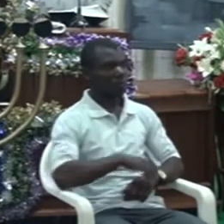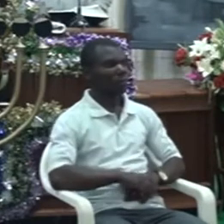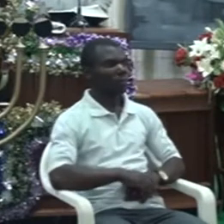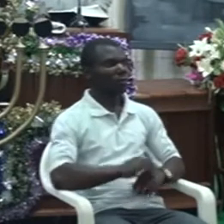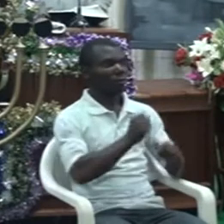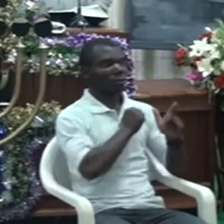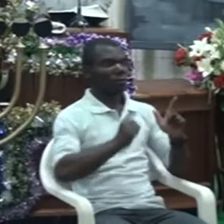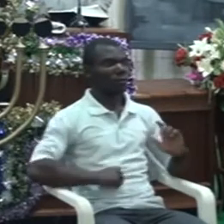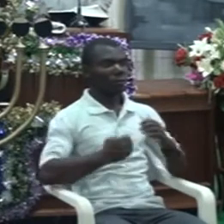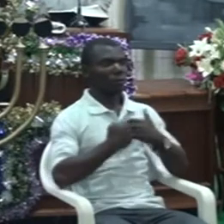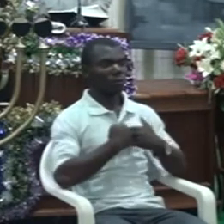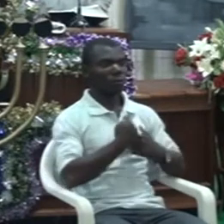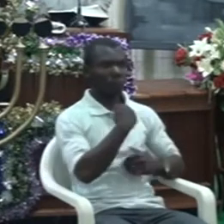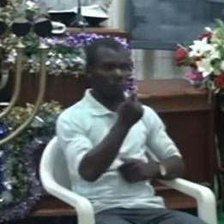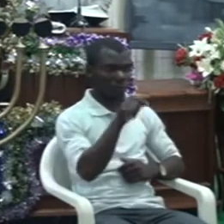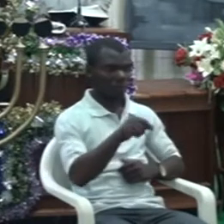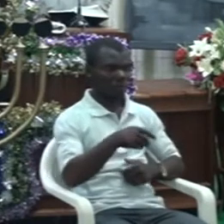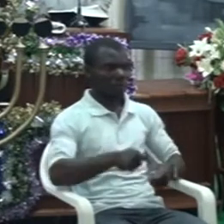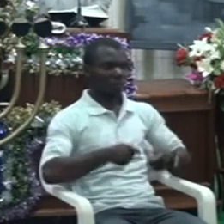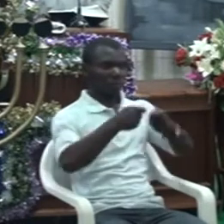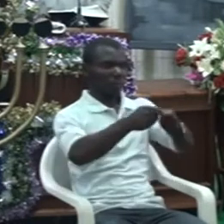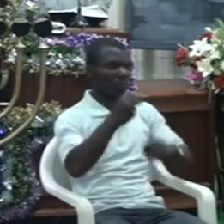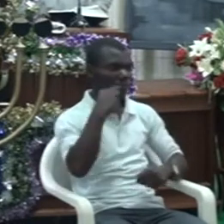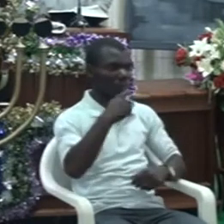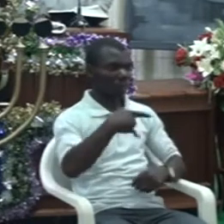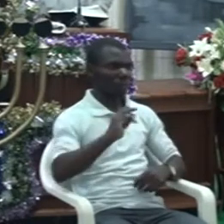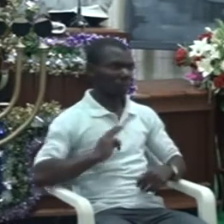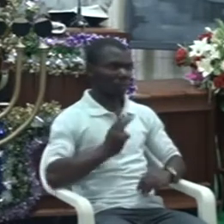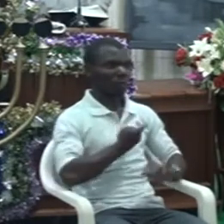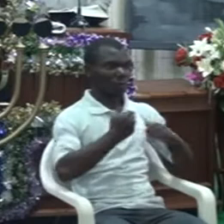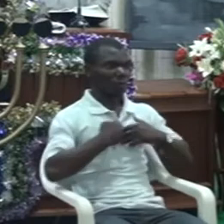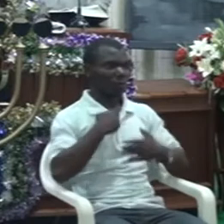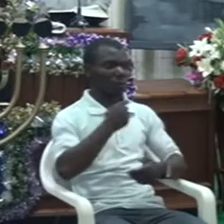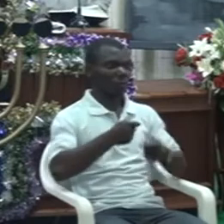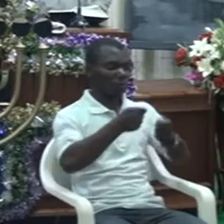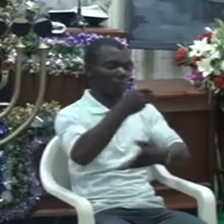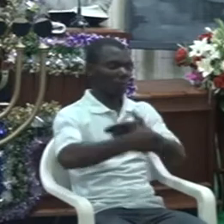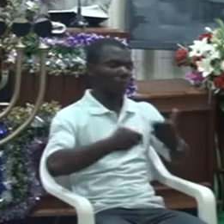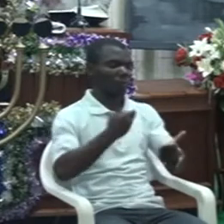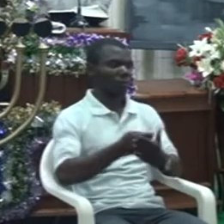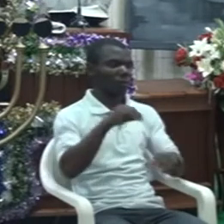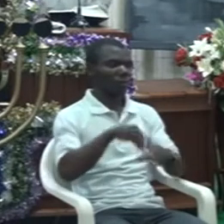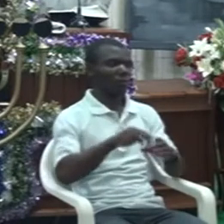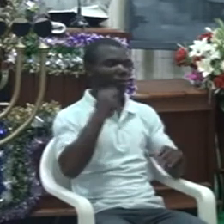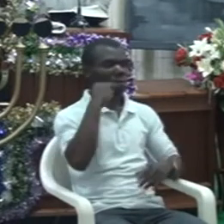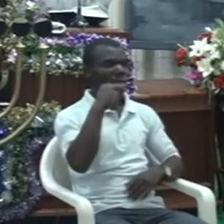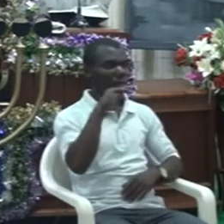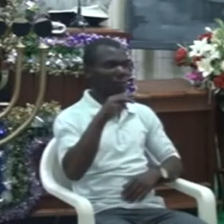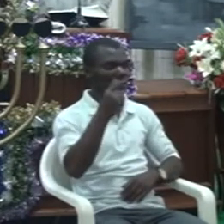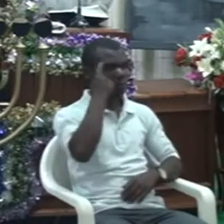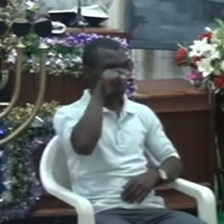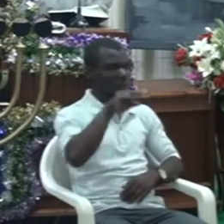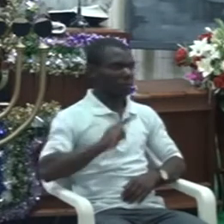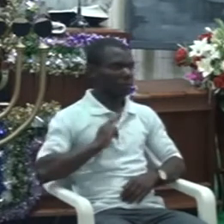alitupa ujumbe. Le Seigneur dit qu'il nous a donné le message. Na alitupa vyote ndani ya ujumbe. Il nous a donné tout dans le message. Dieu